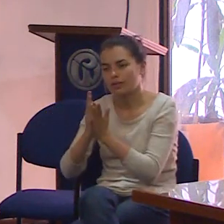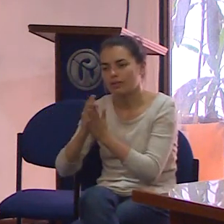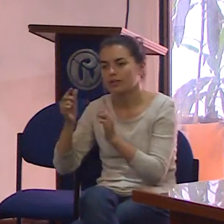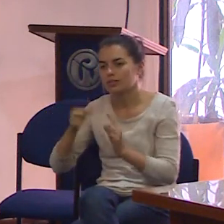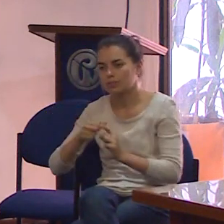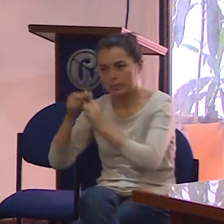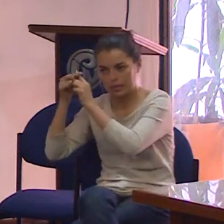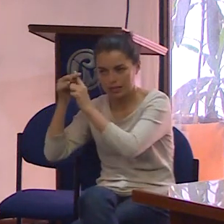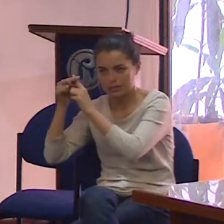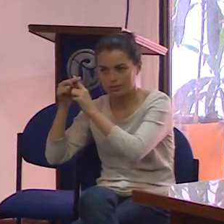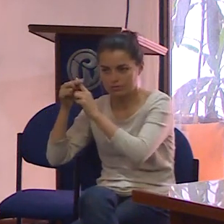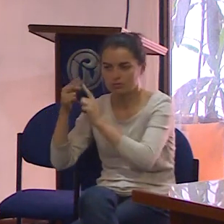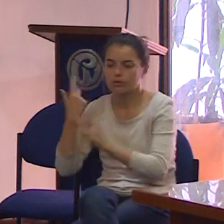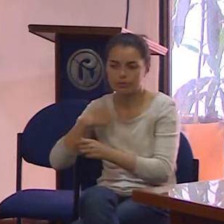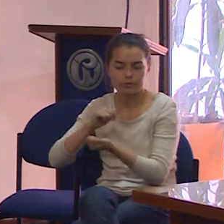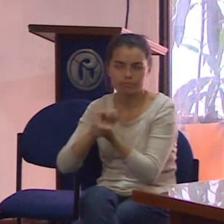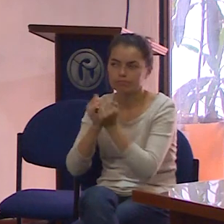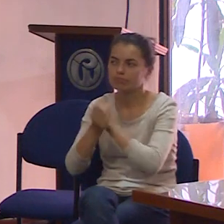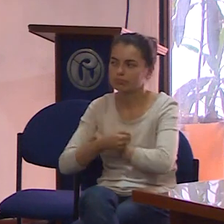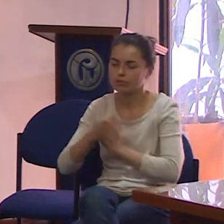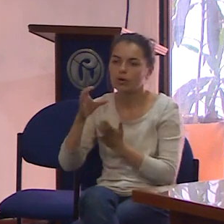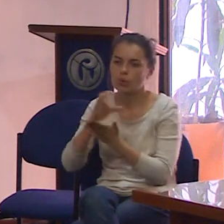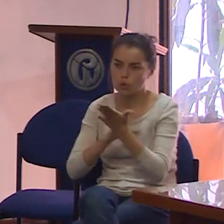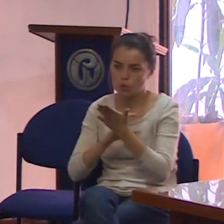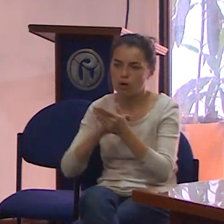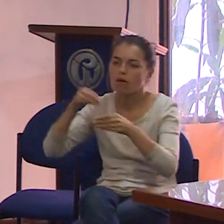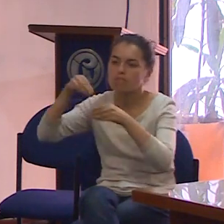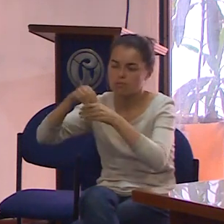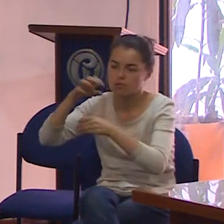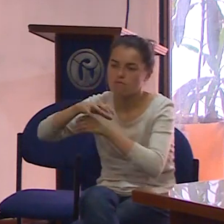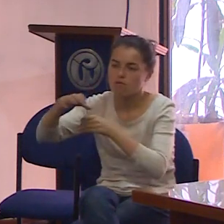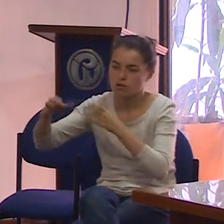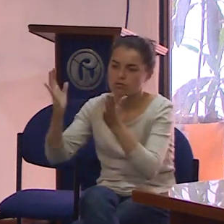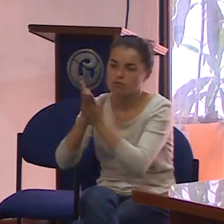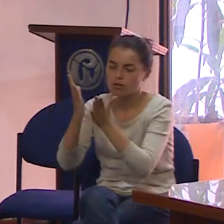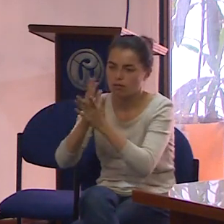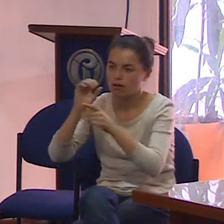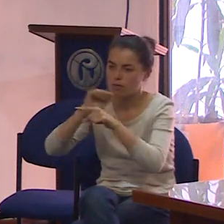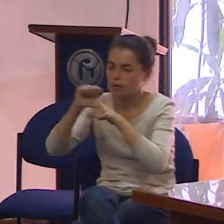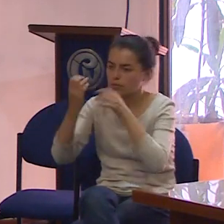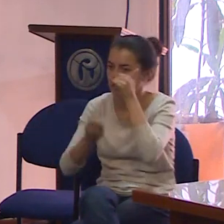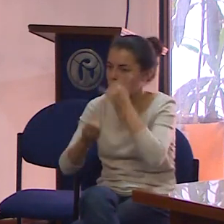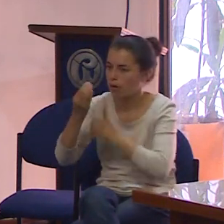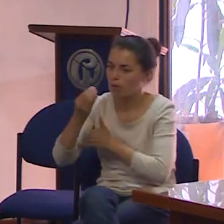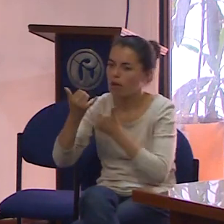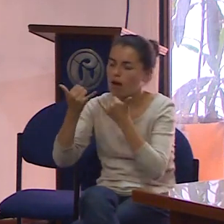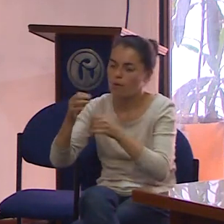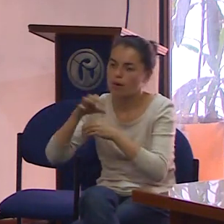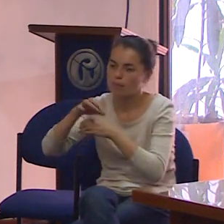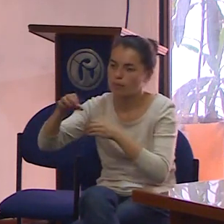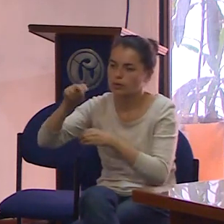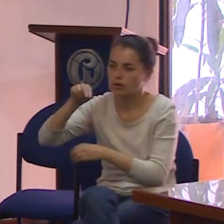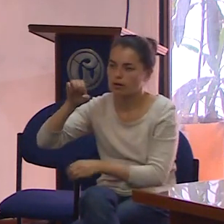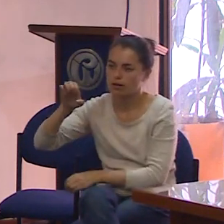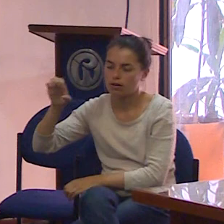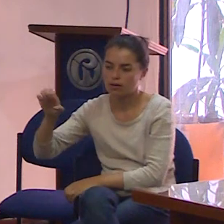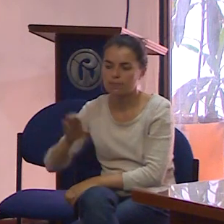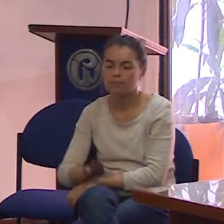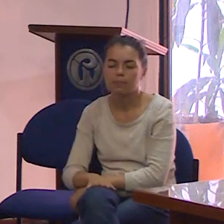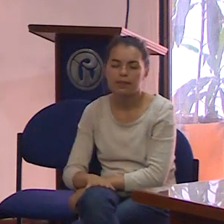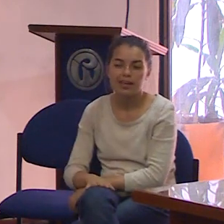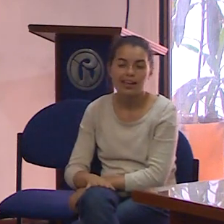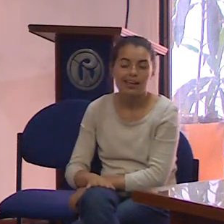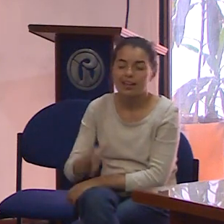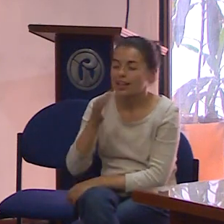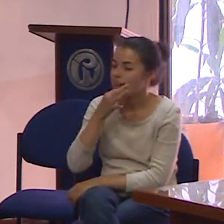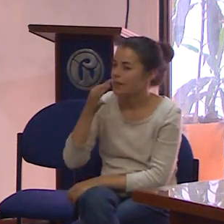reforma curricular. No hemos decidido, está la propuesta, si hacer en espacios no convencionales. No lo hemos